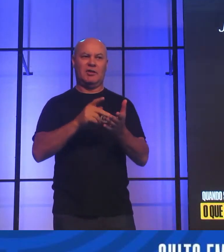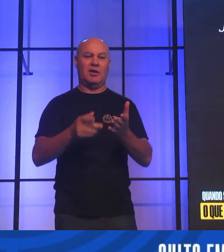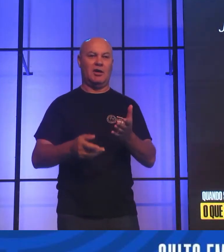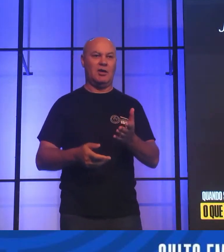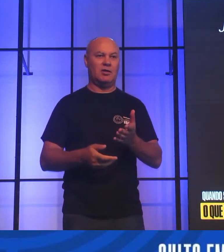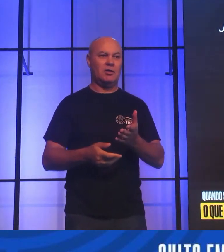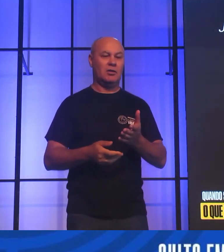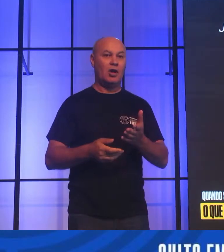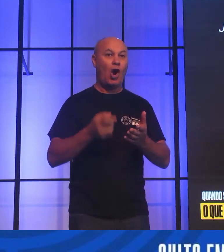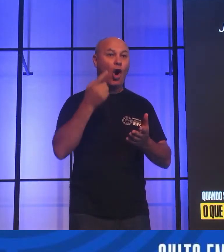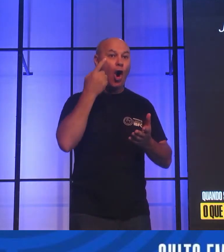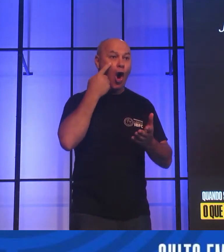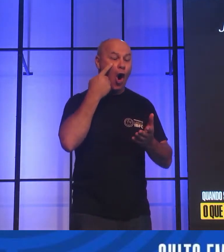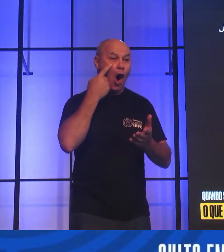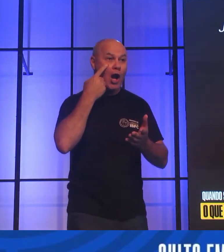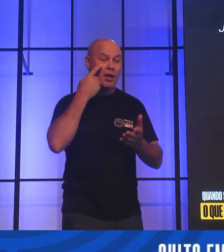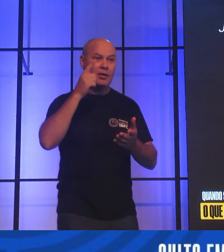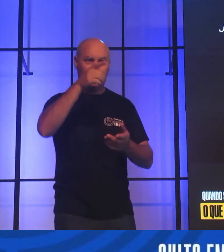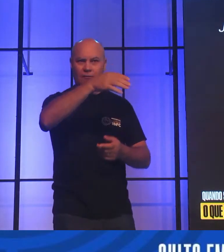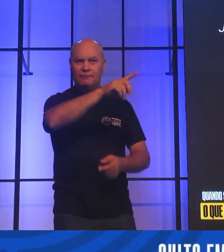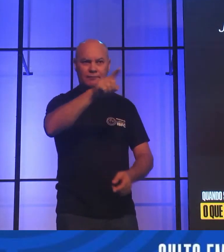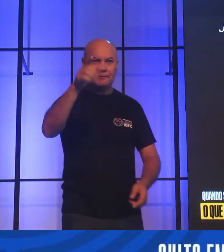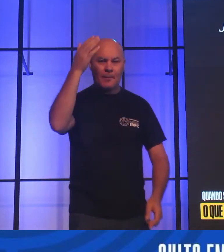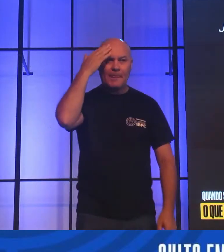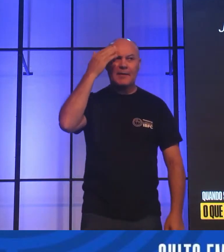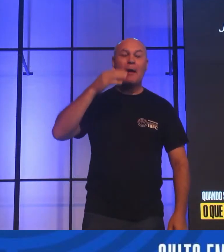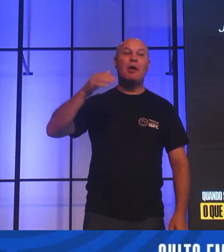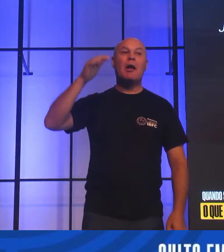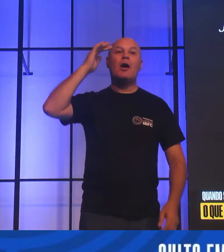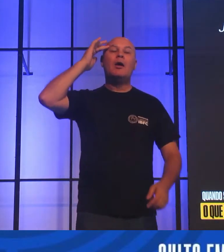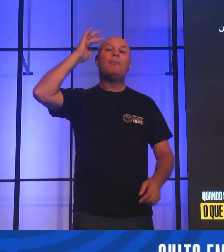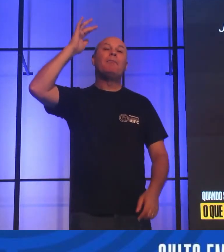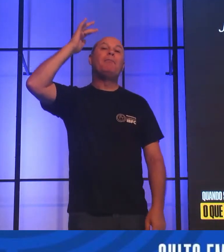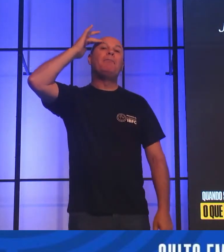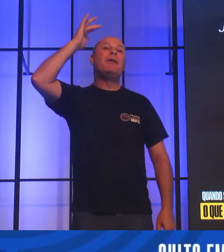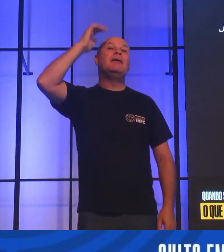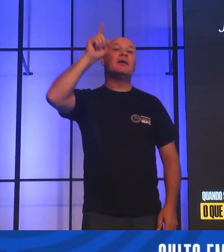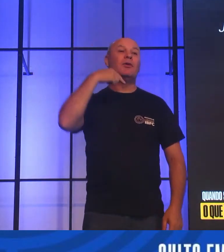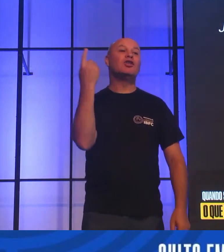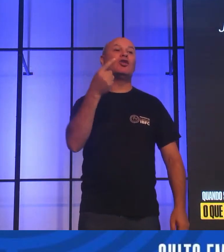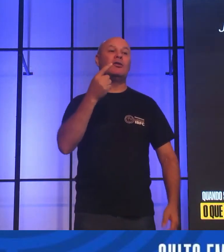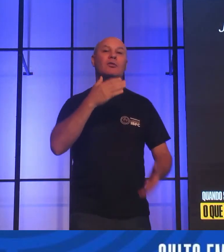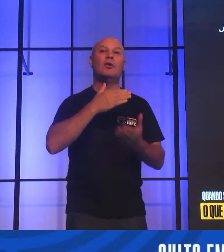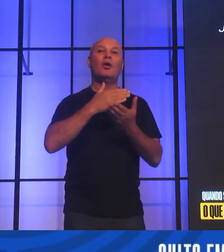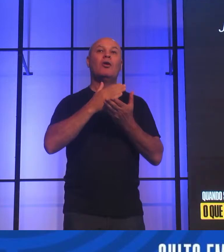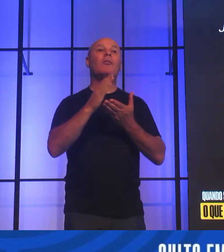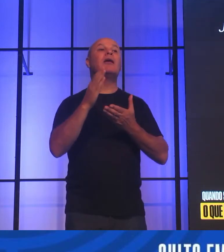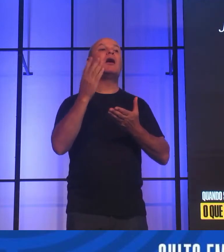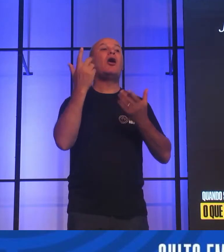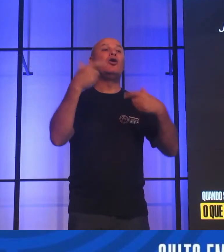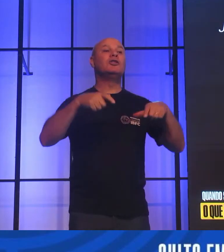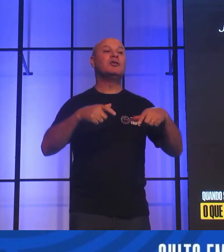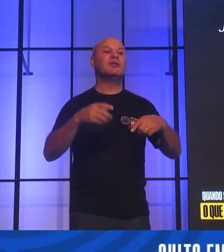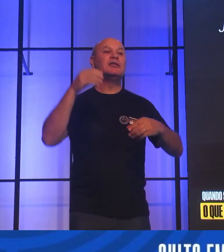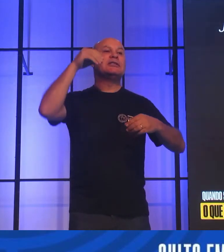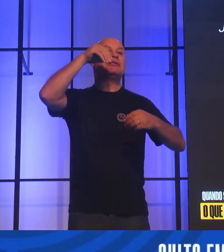Os maus pensamentos. Acabei de falar daquele velhinho, um pensamento de vingança,